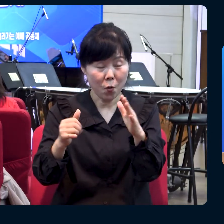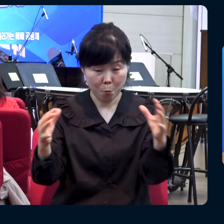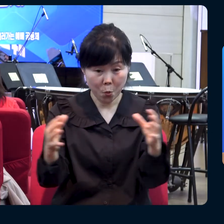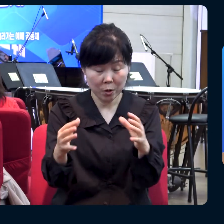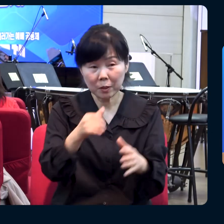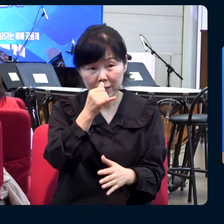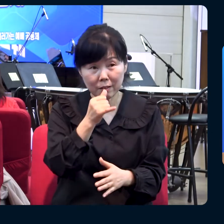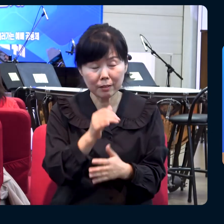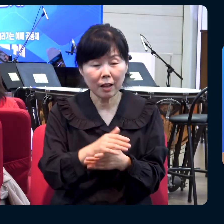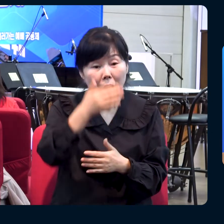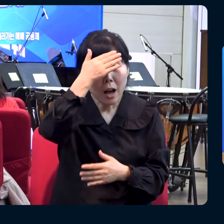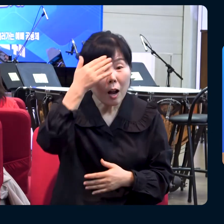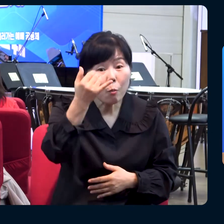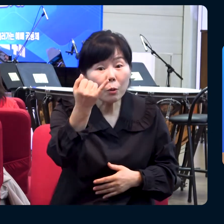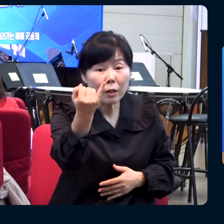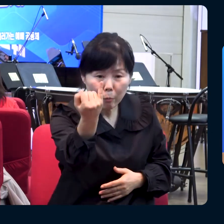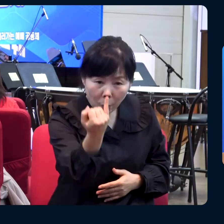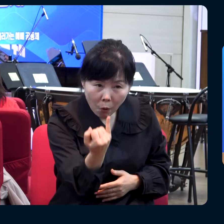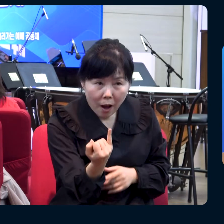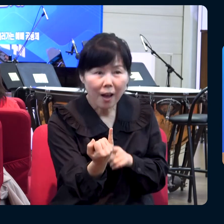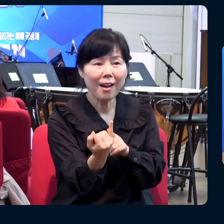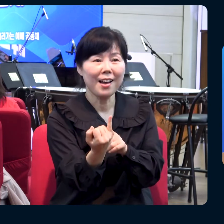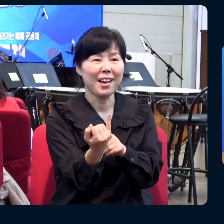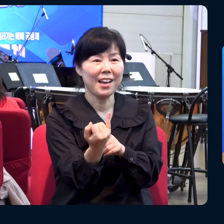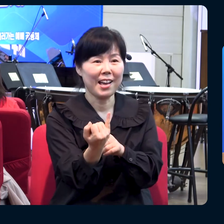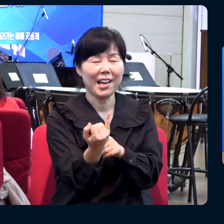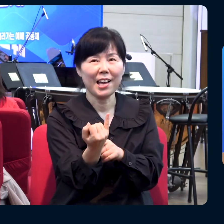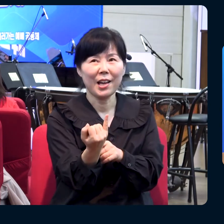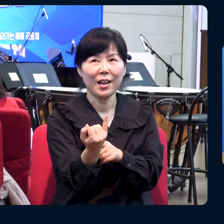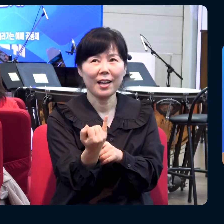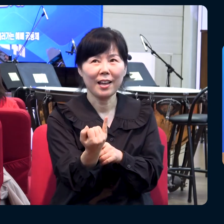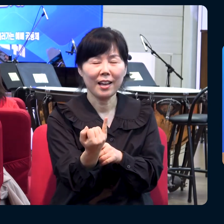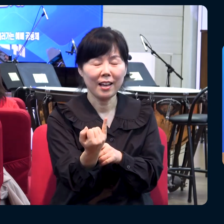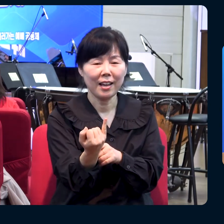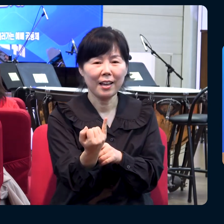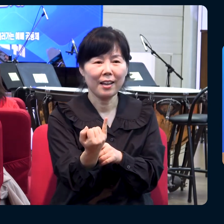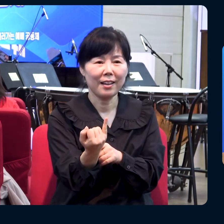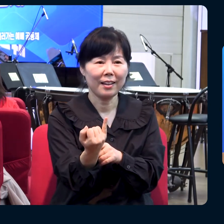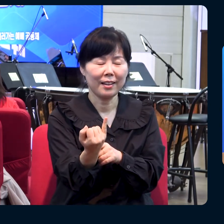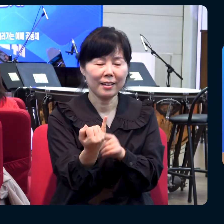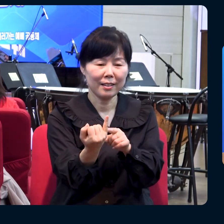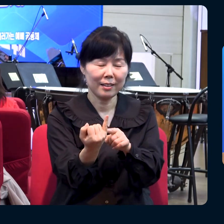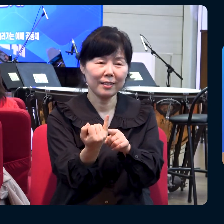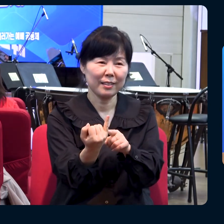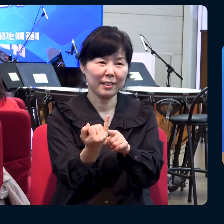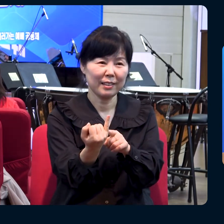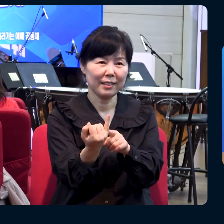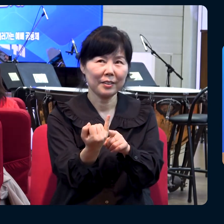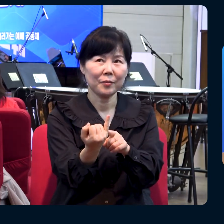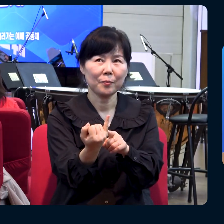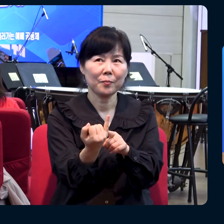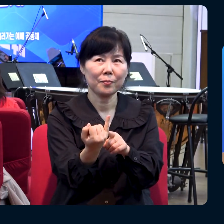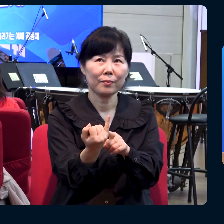할머니 한 분이 등록하신 거예요. 그래서 할머님 어떻게 오셨습니까? 그랬더니 이 할머님이